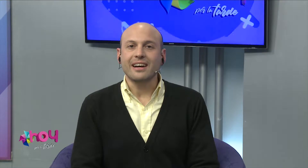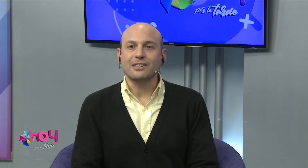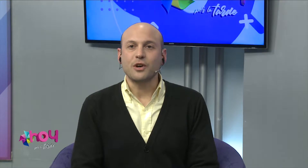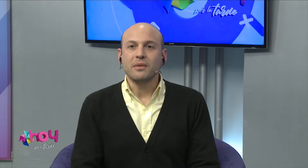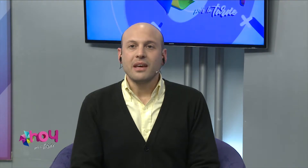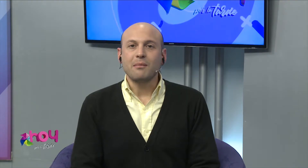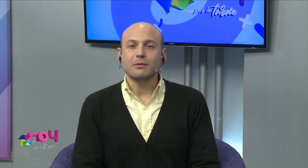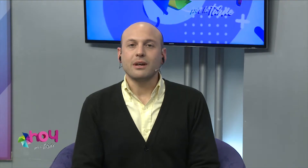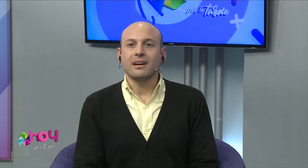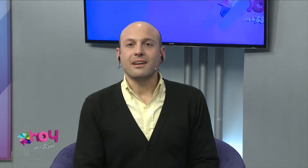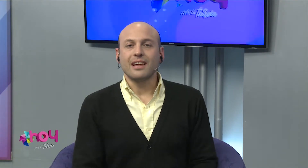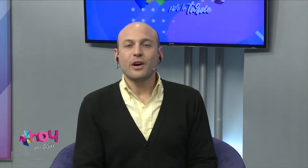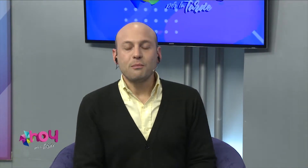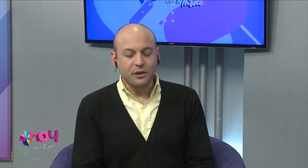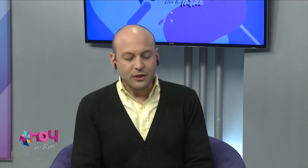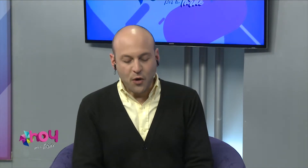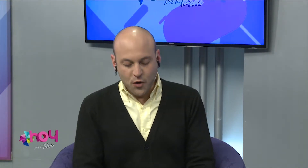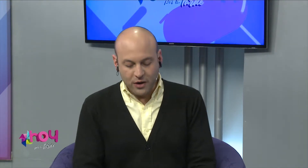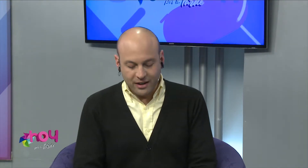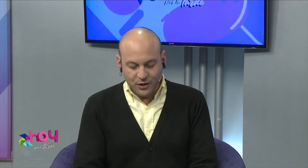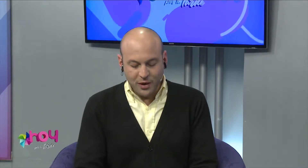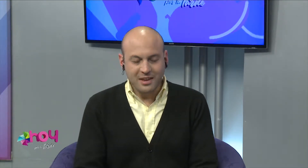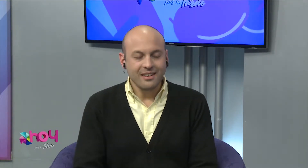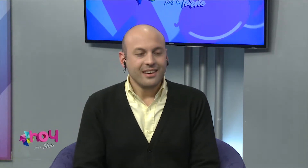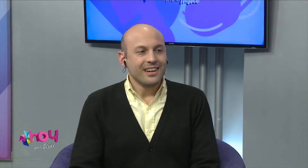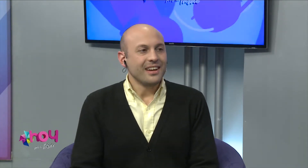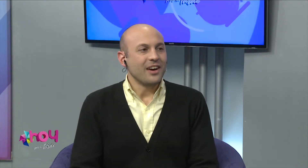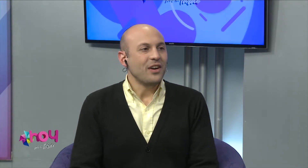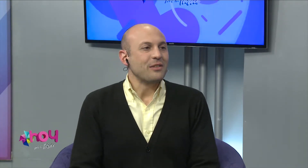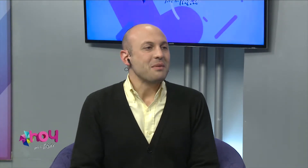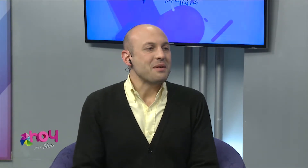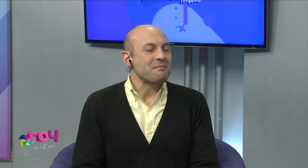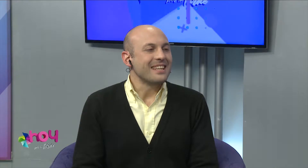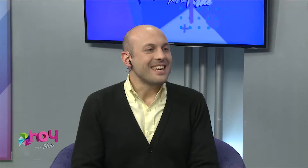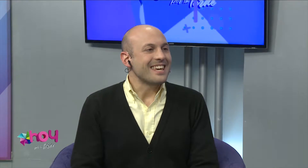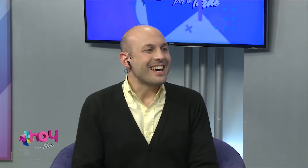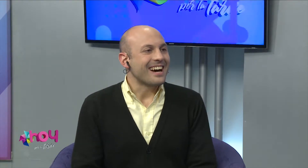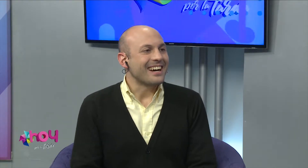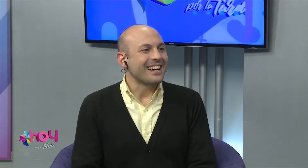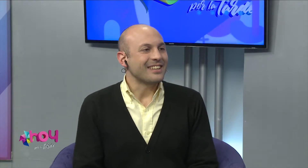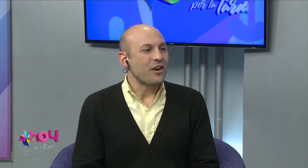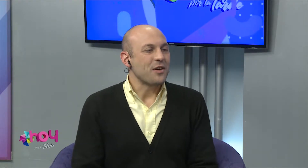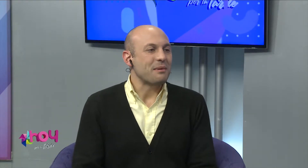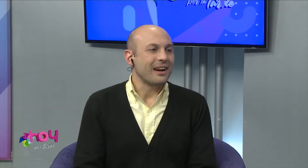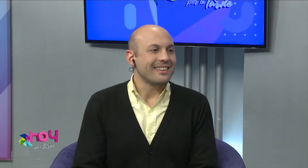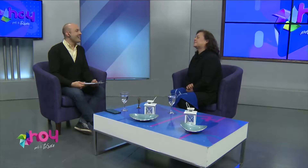ACASO. Vamos a dialogar un poquito con Noemí. Hola Noemí, bienvenida a este Hoy por la Tarde.